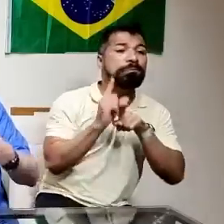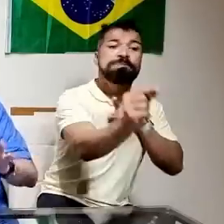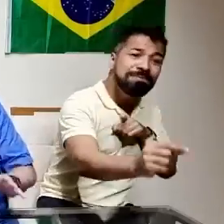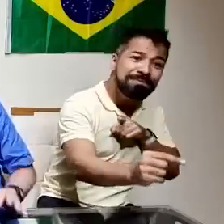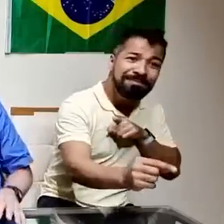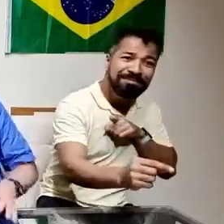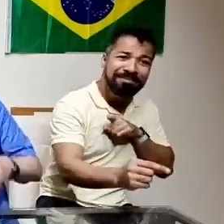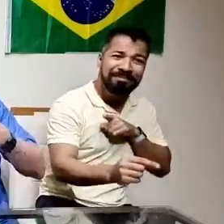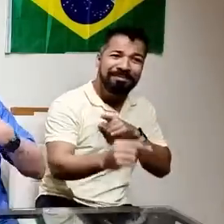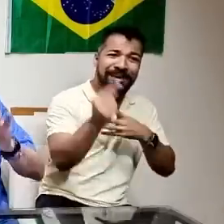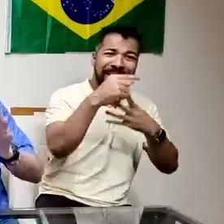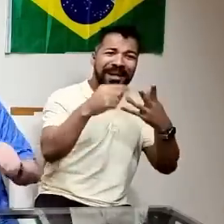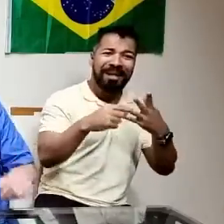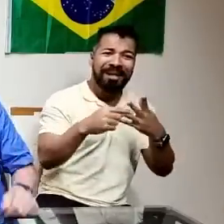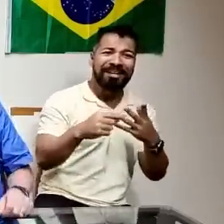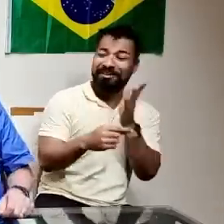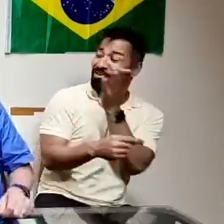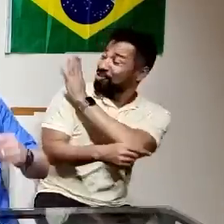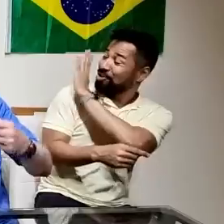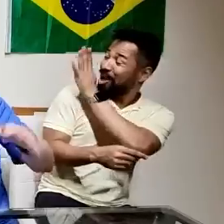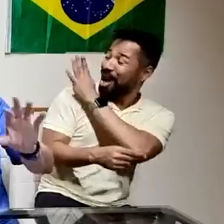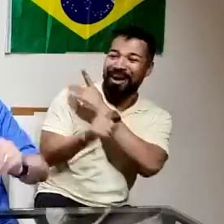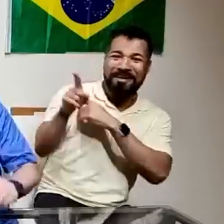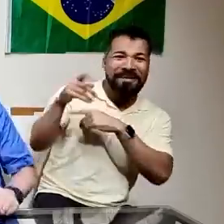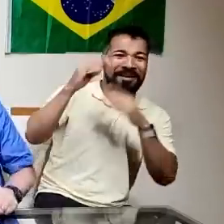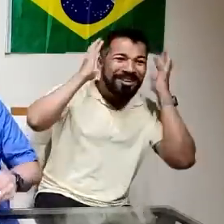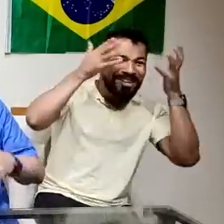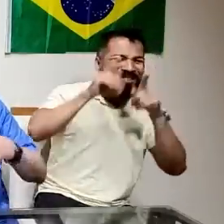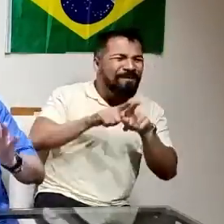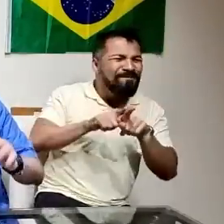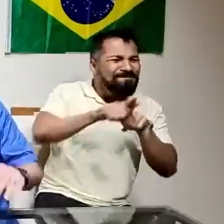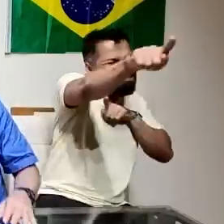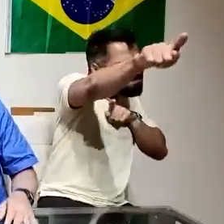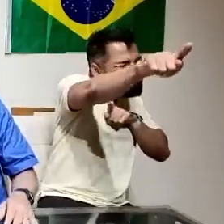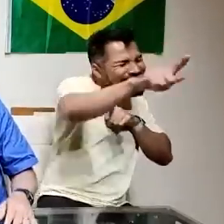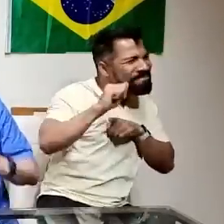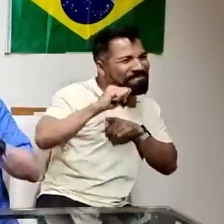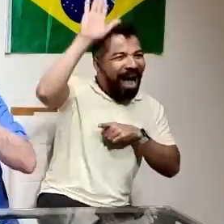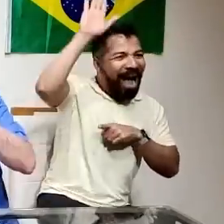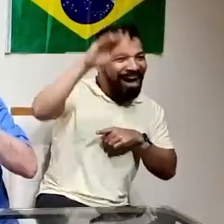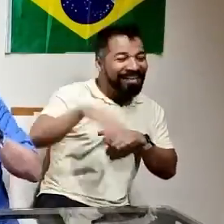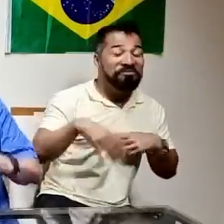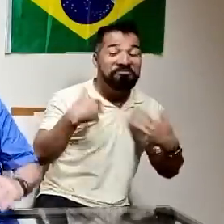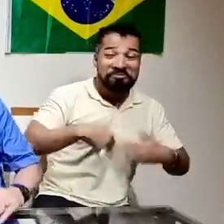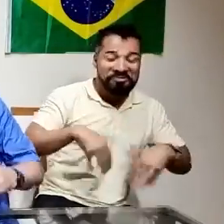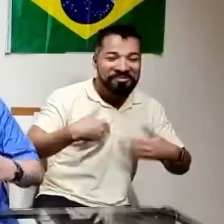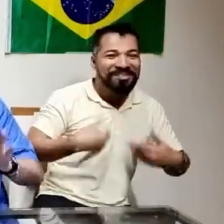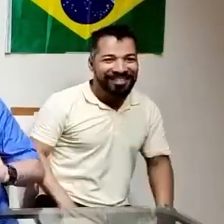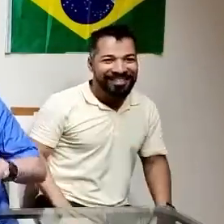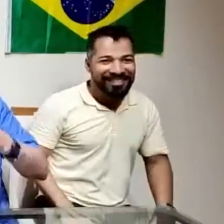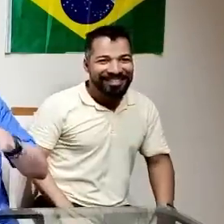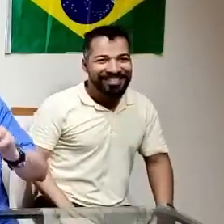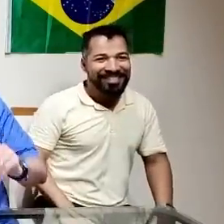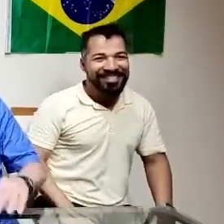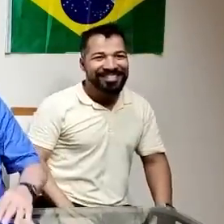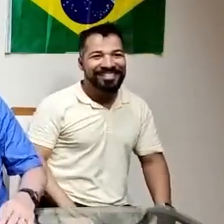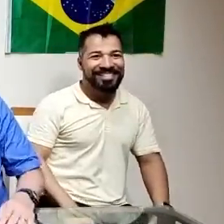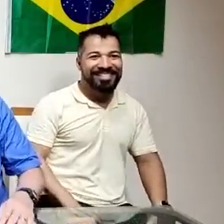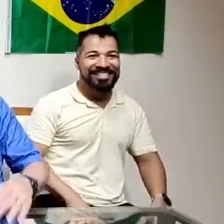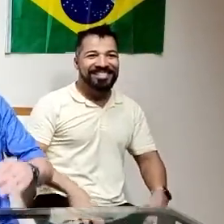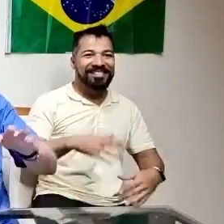Hélio Fittipaldi, ficar todo mundo na massa. Tudo. Você deixou todo mundo na trás. Né? Nigel Mansell,